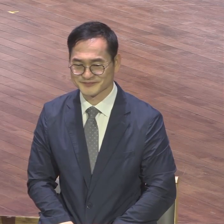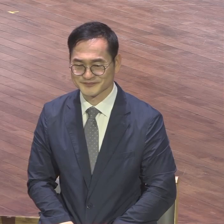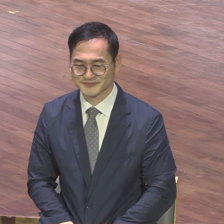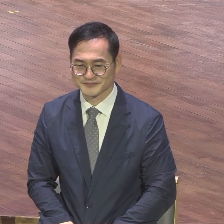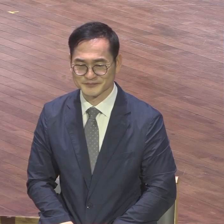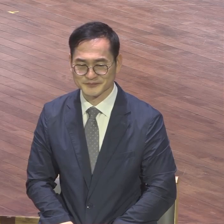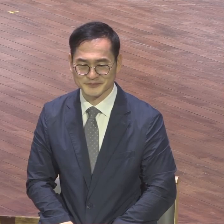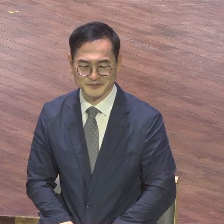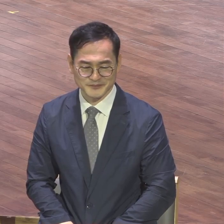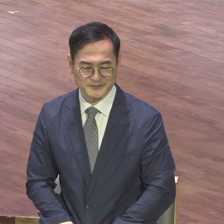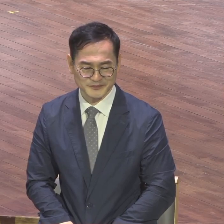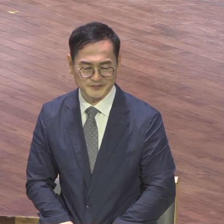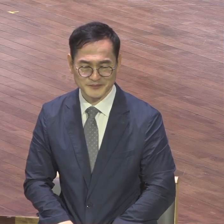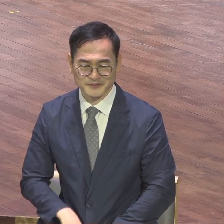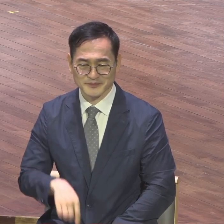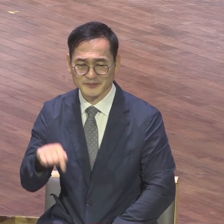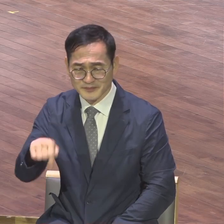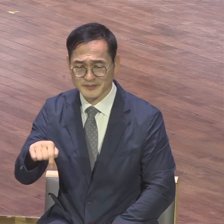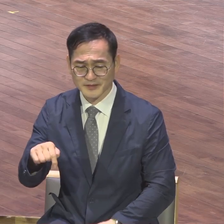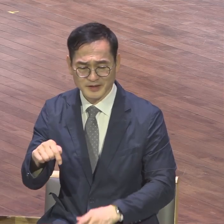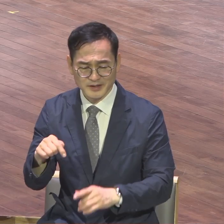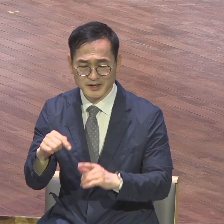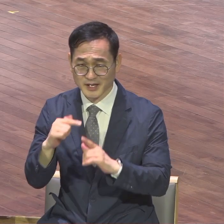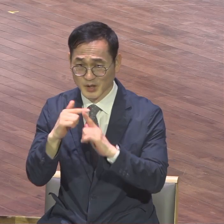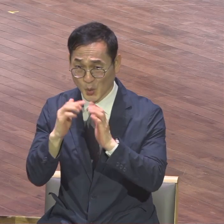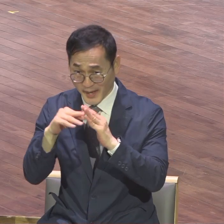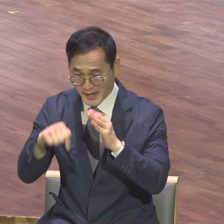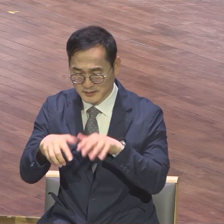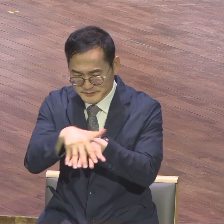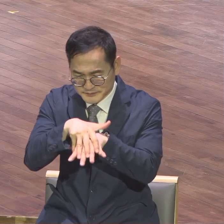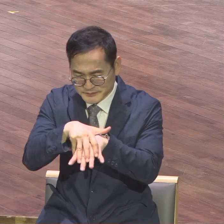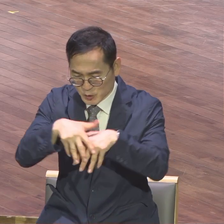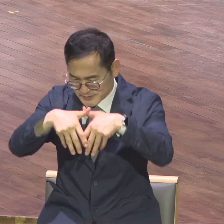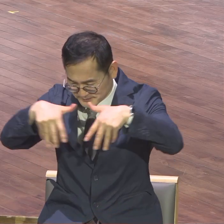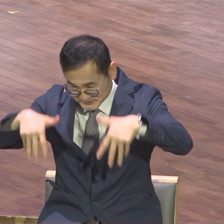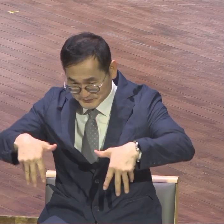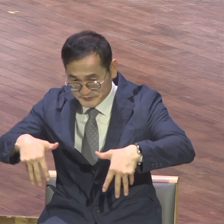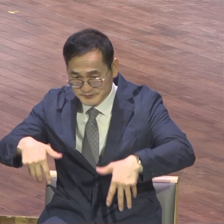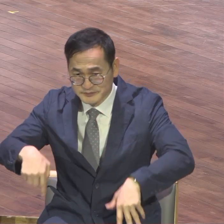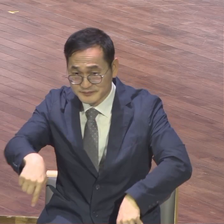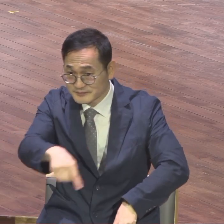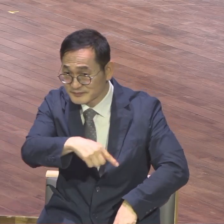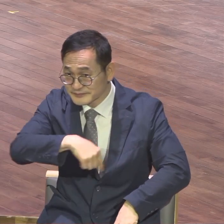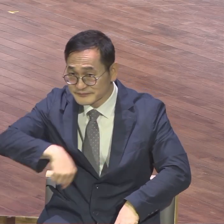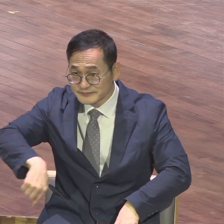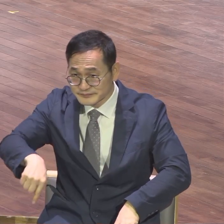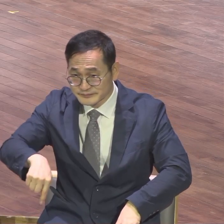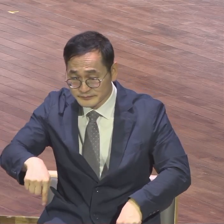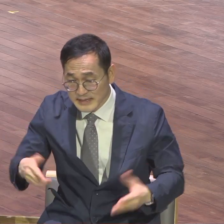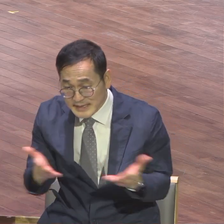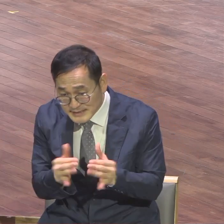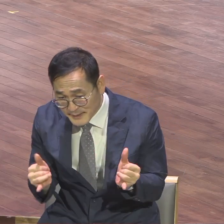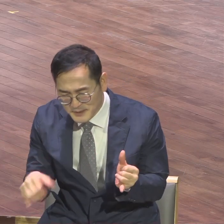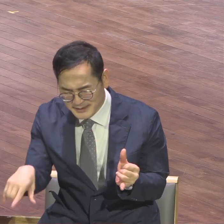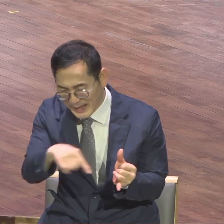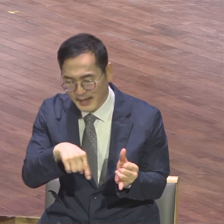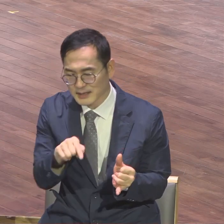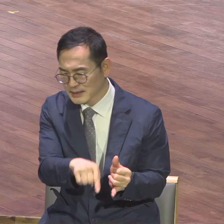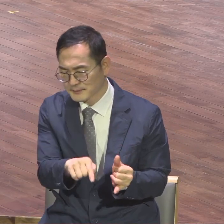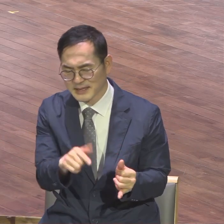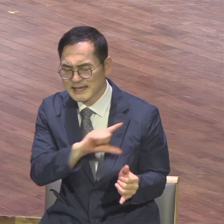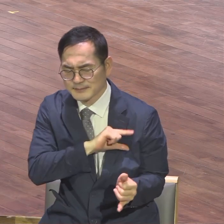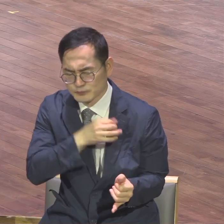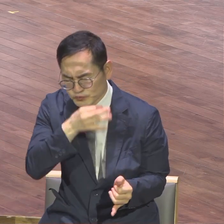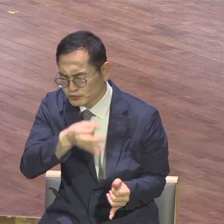있는데 직원들 40명 있는데 매일 이름을 기도하는데 이거 우연입니까? 하나님의 계획이요. 언제까지? 주님 앞에 설